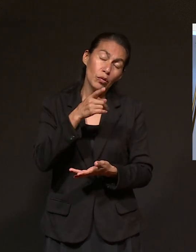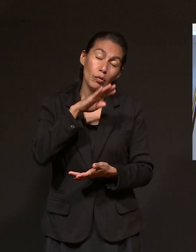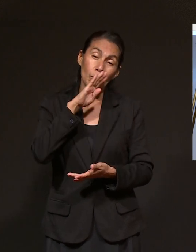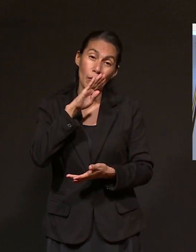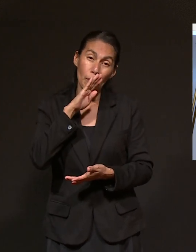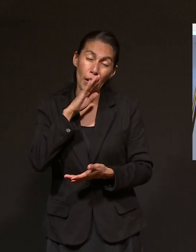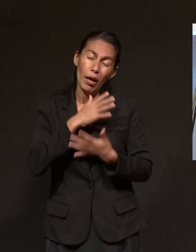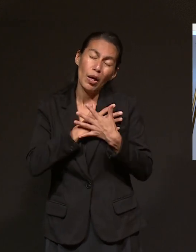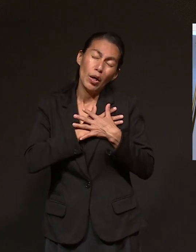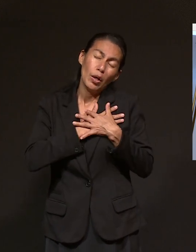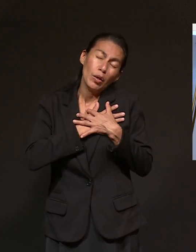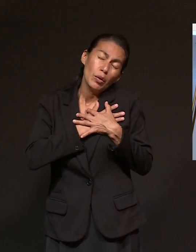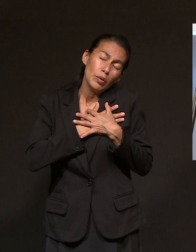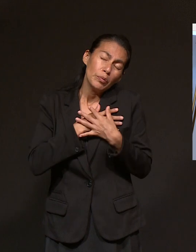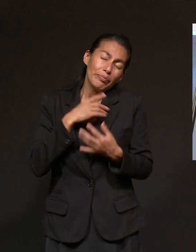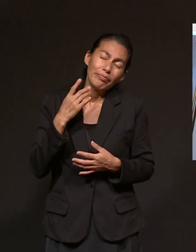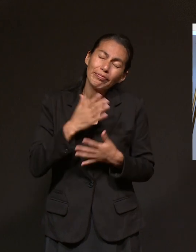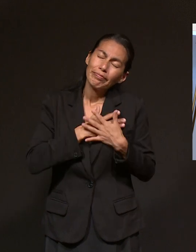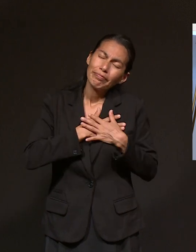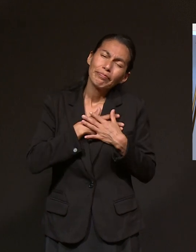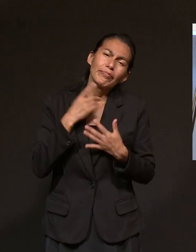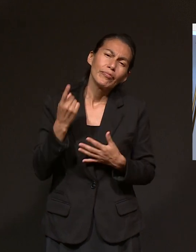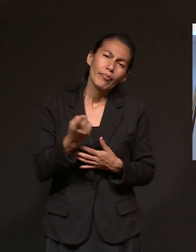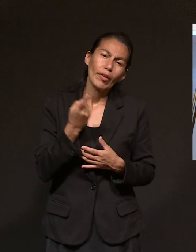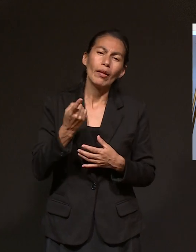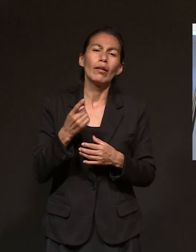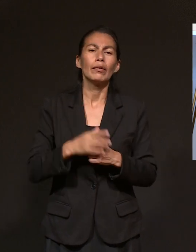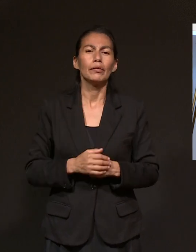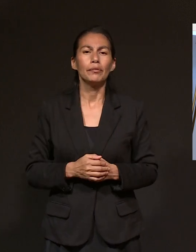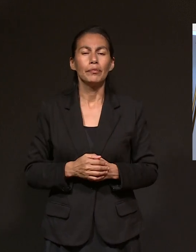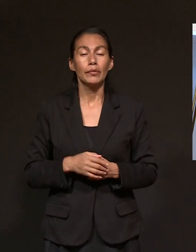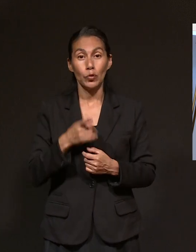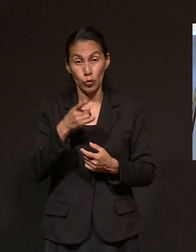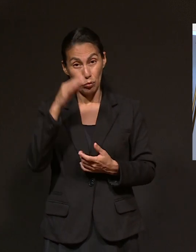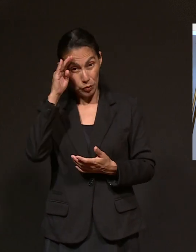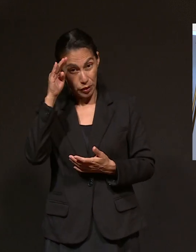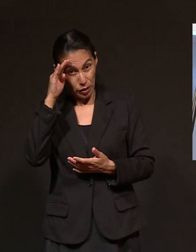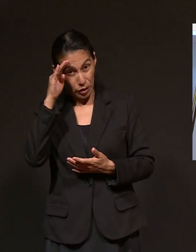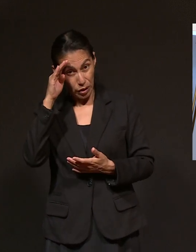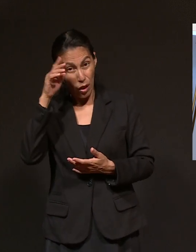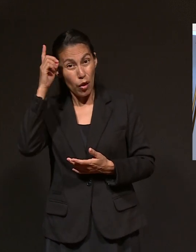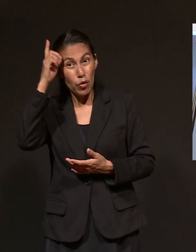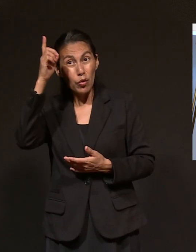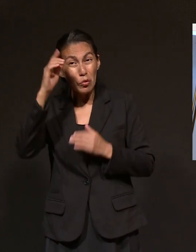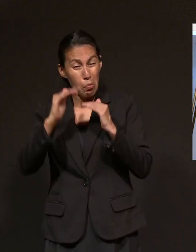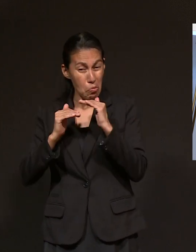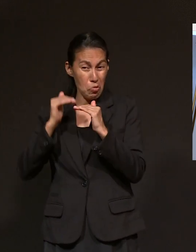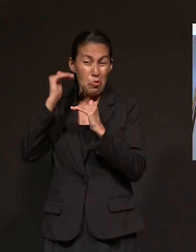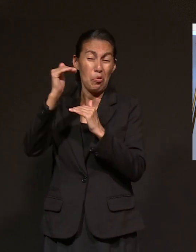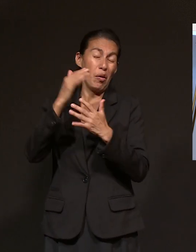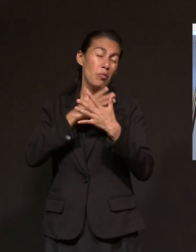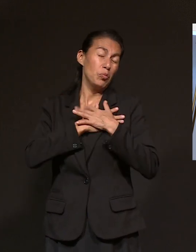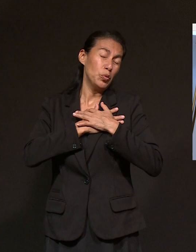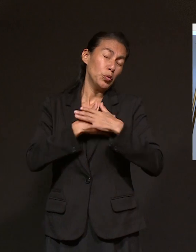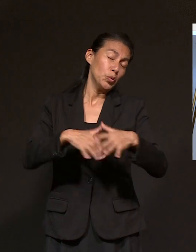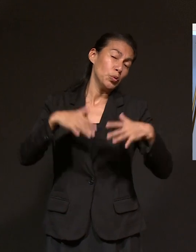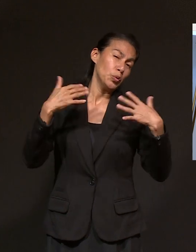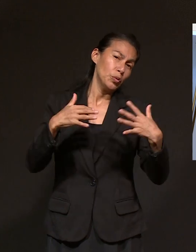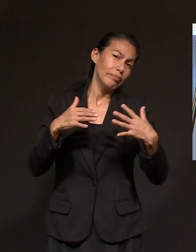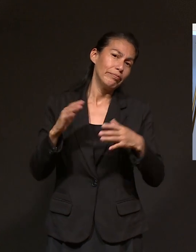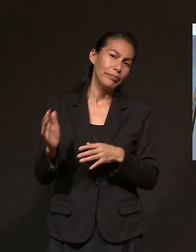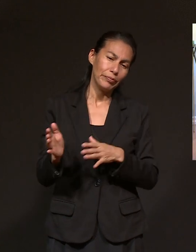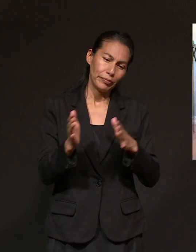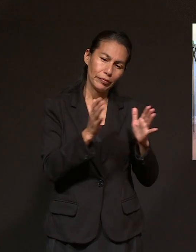como madre Porque los amas con amor eterno Imagínate como los amará Dios